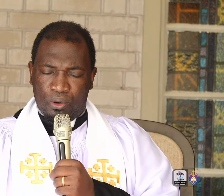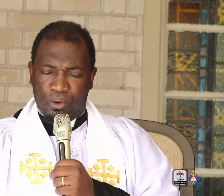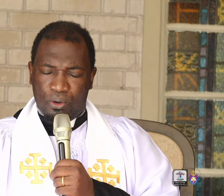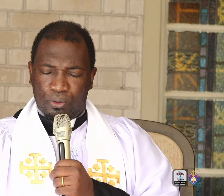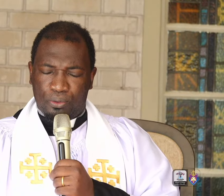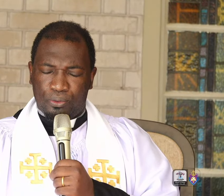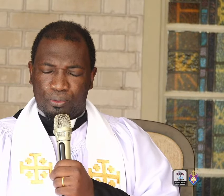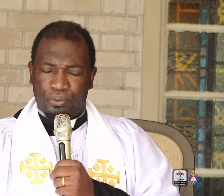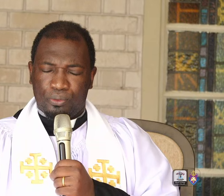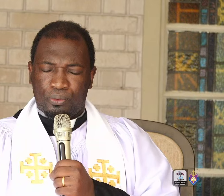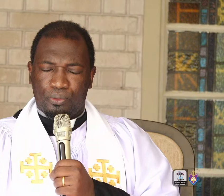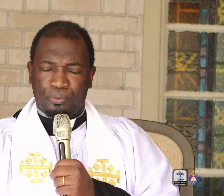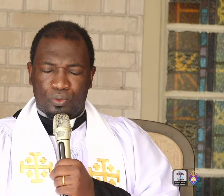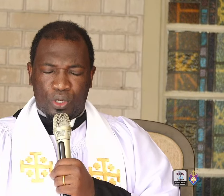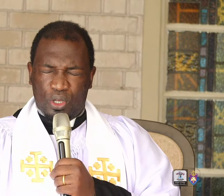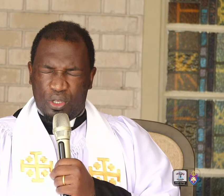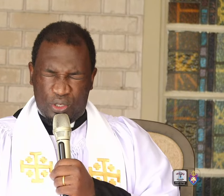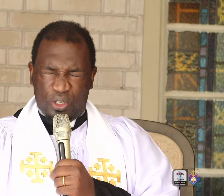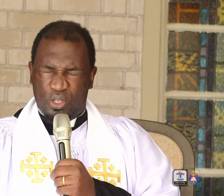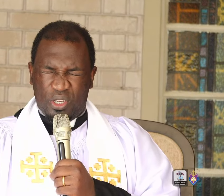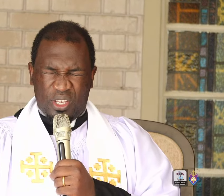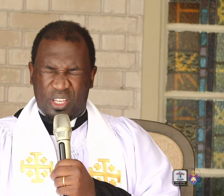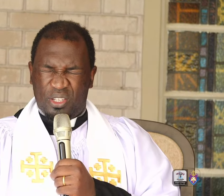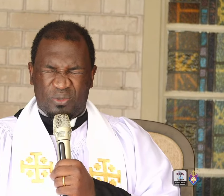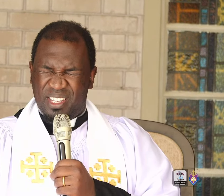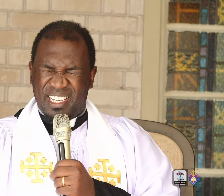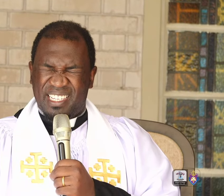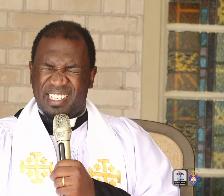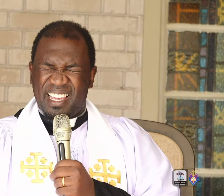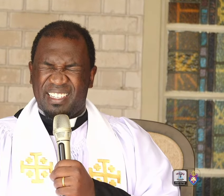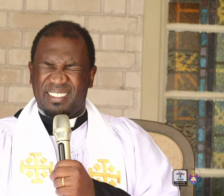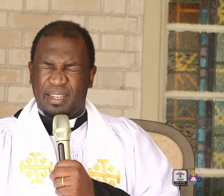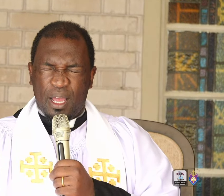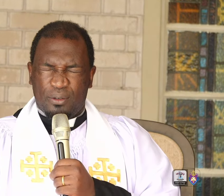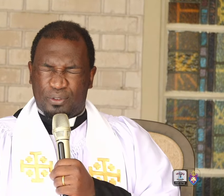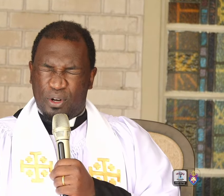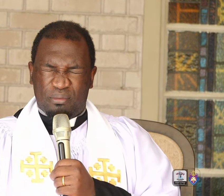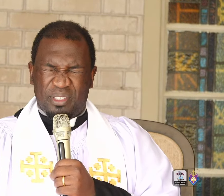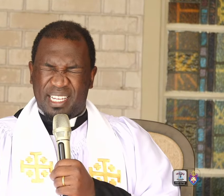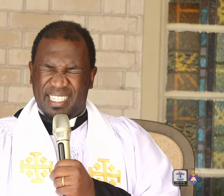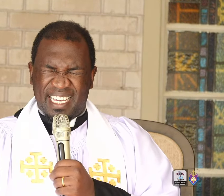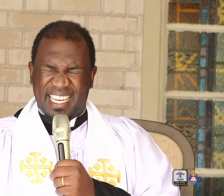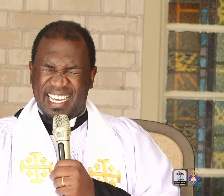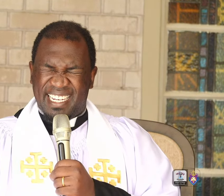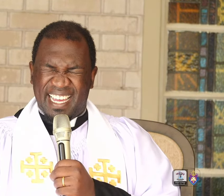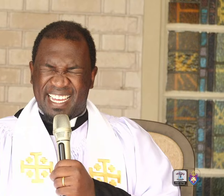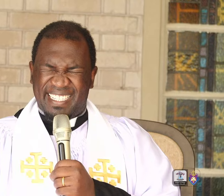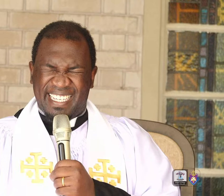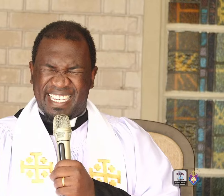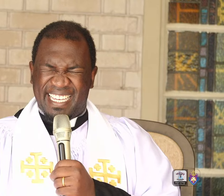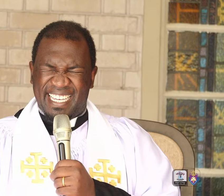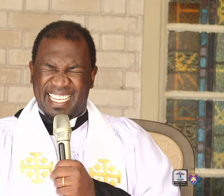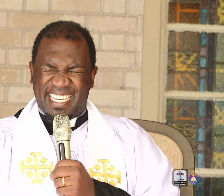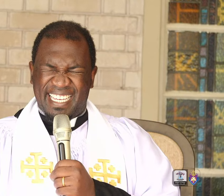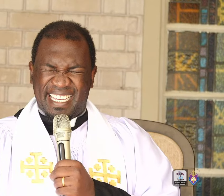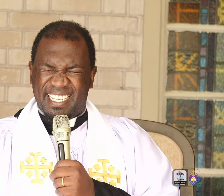Lord. Amen. He is risen from the dead.